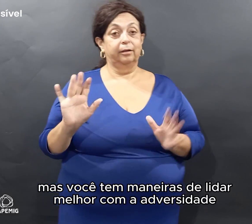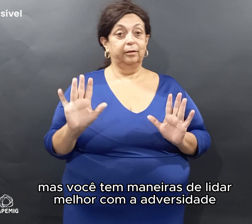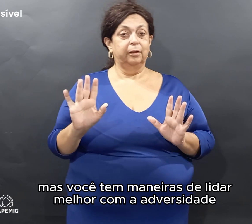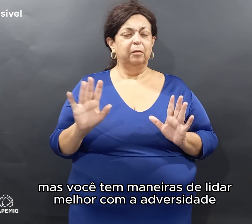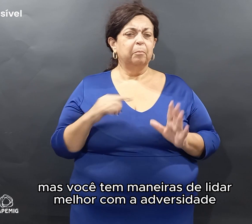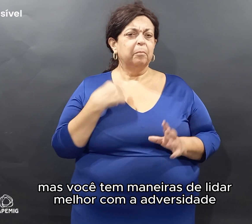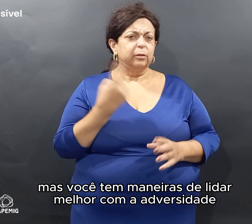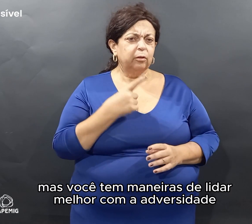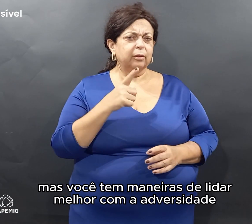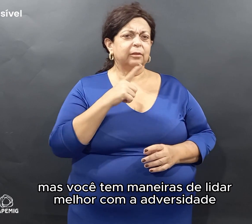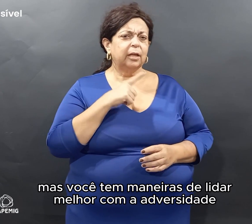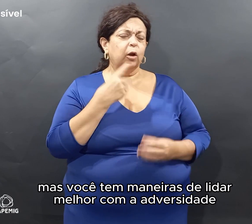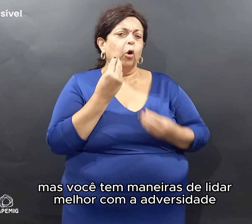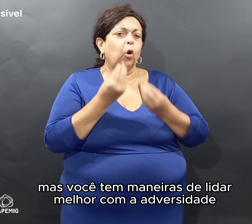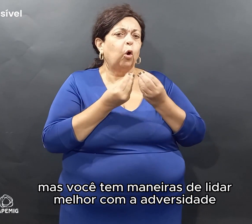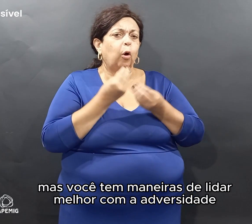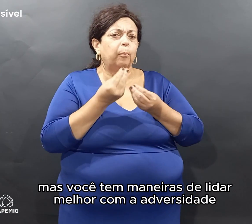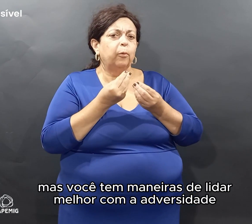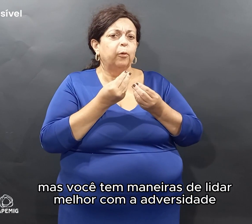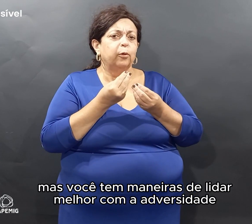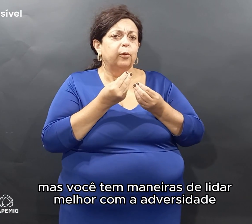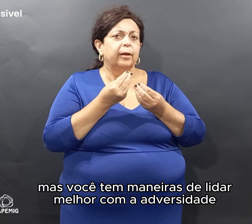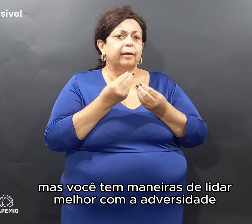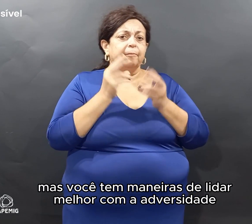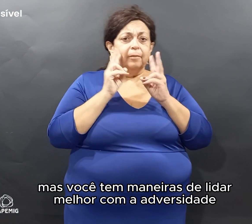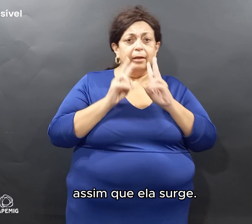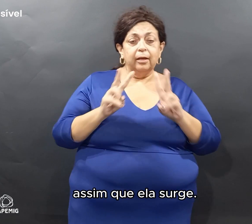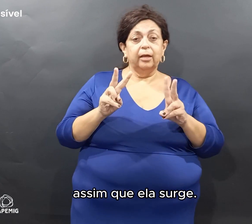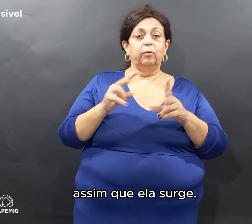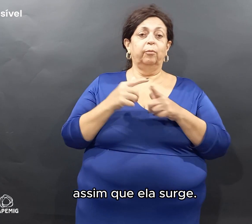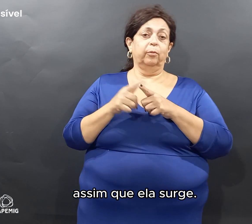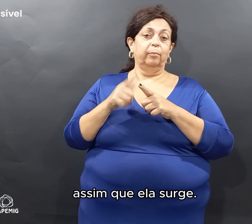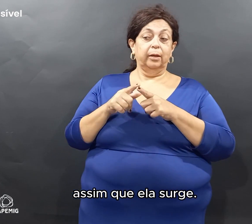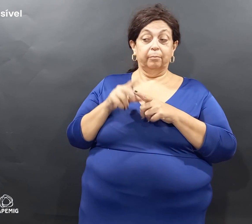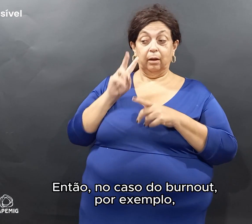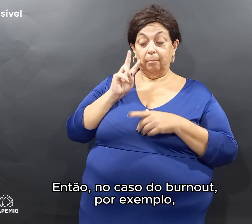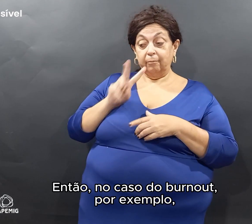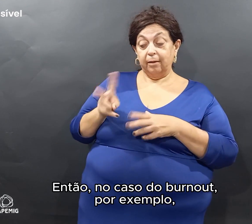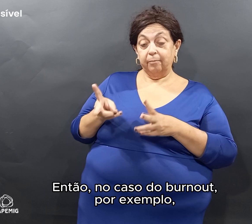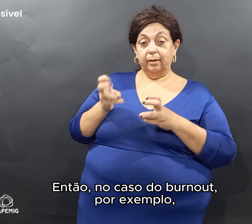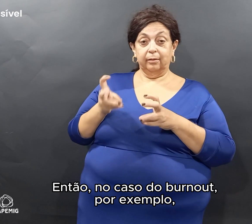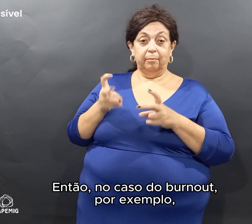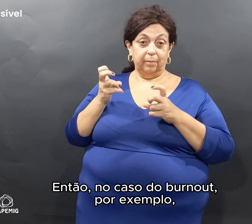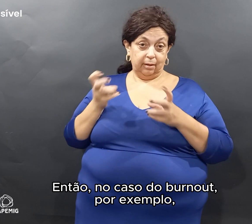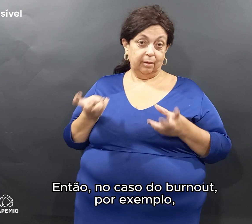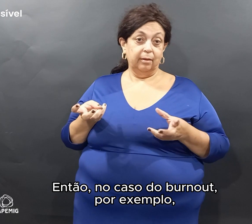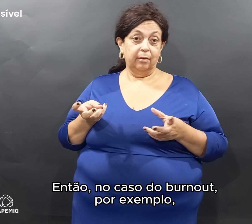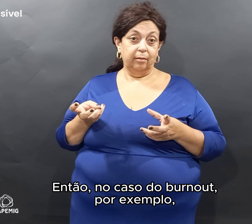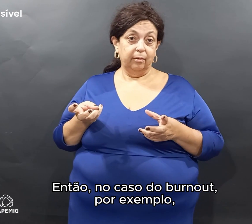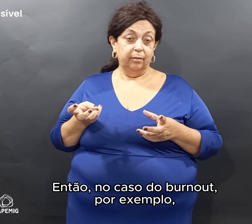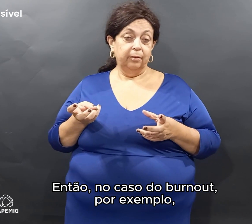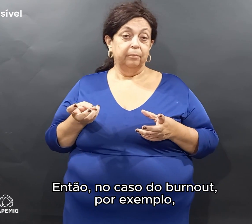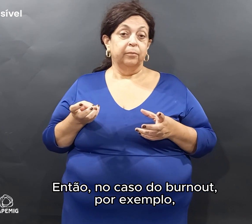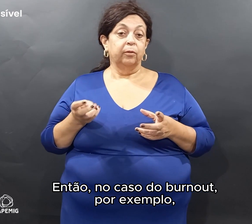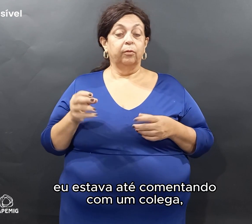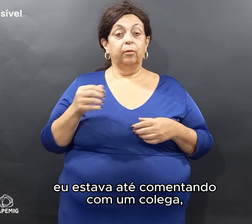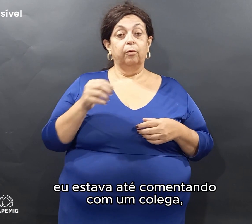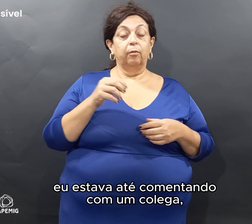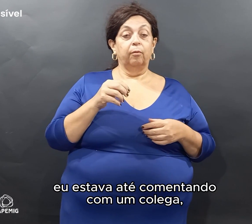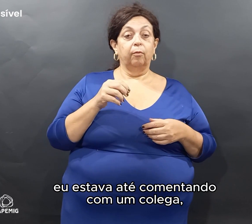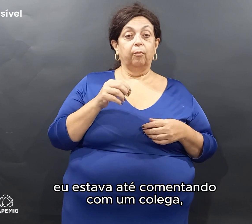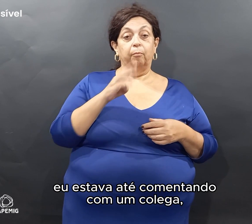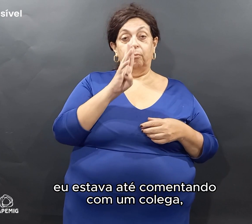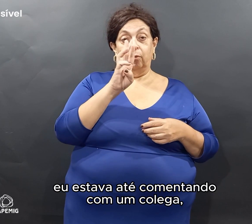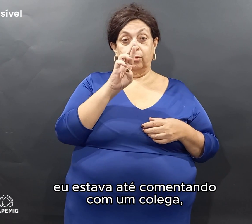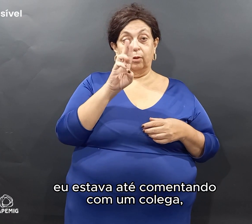mas você tem maneiras de lidar melhor com a adversidade assim que ela surge. Então, no caso do burnout, por exemplo, eu